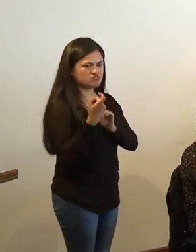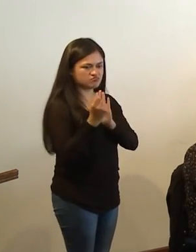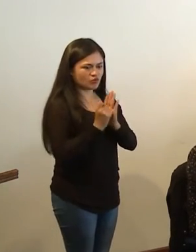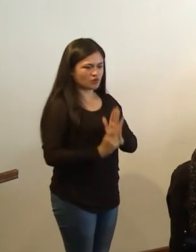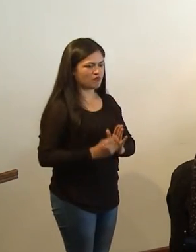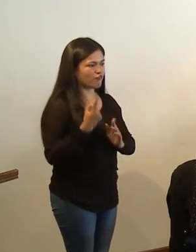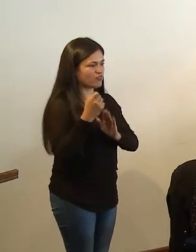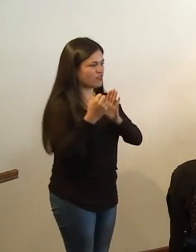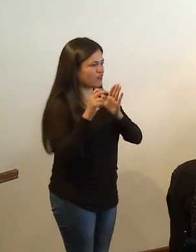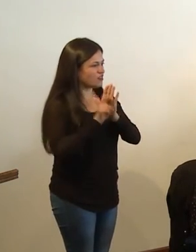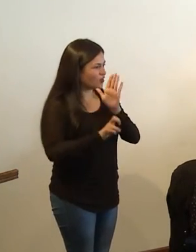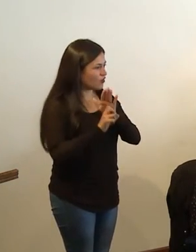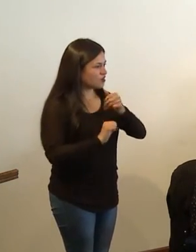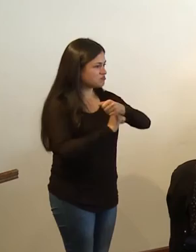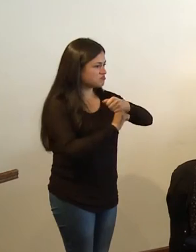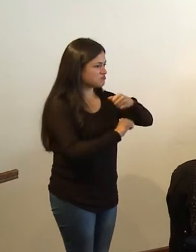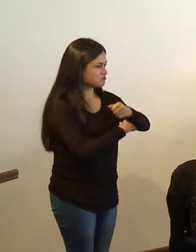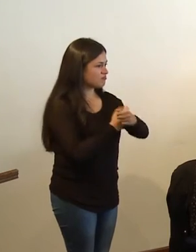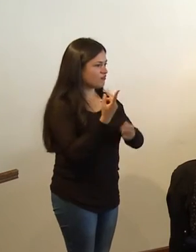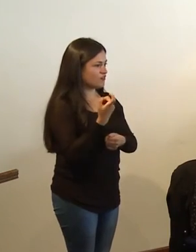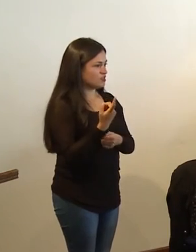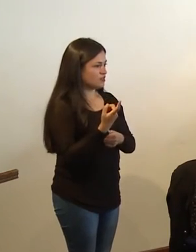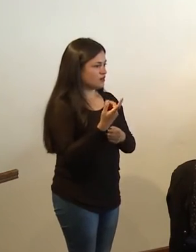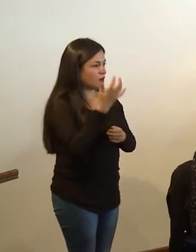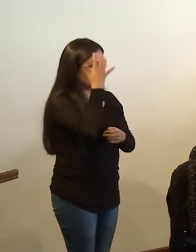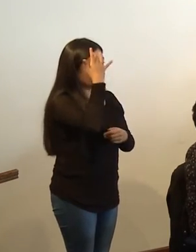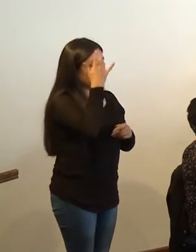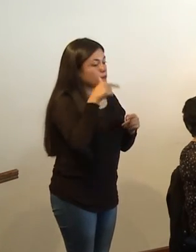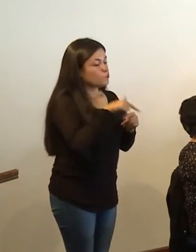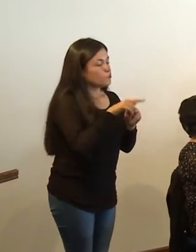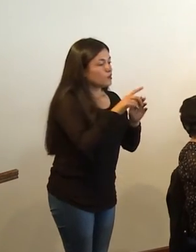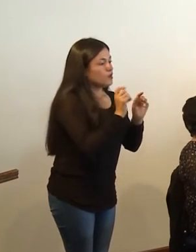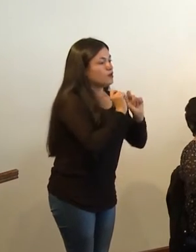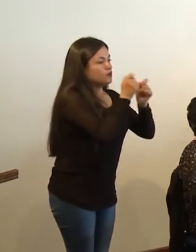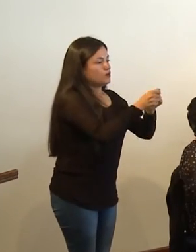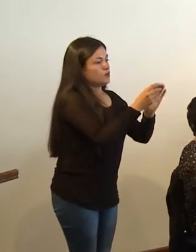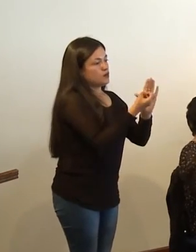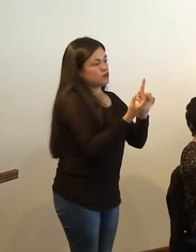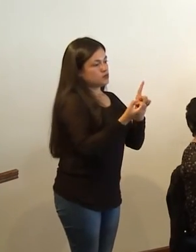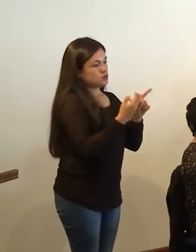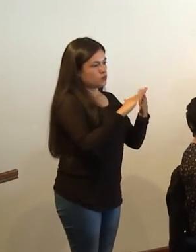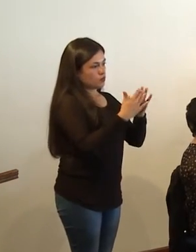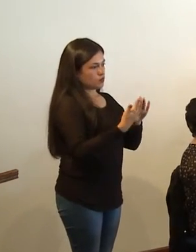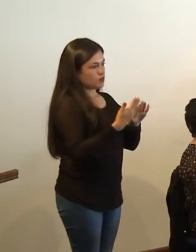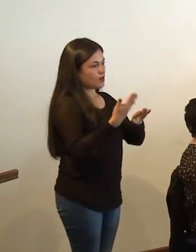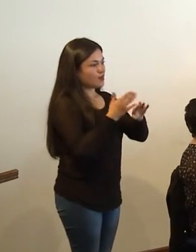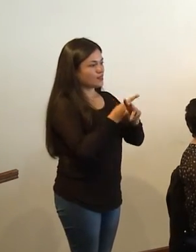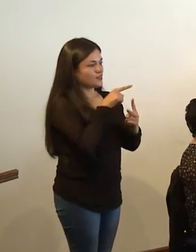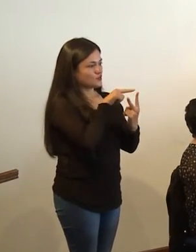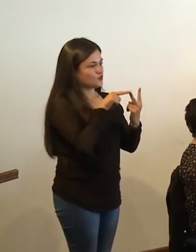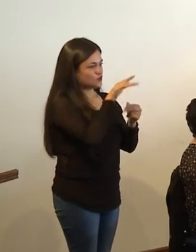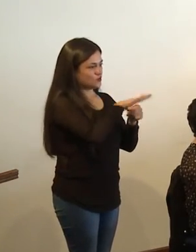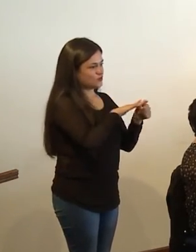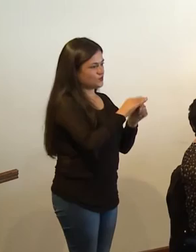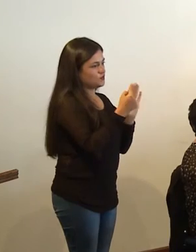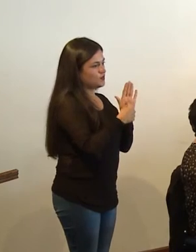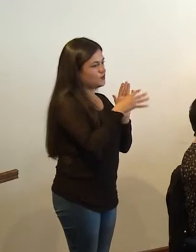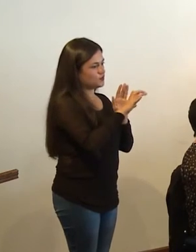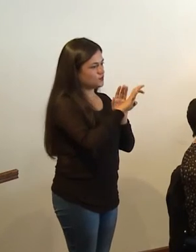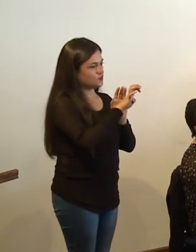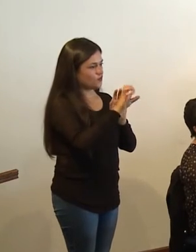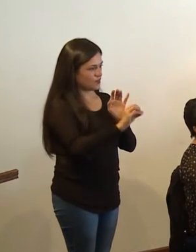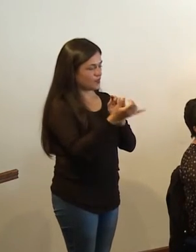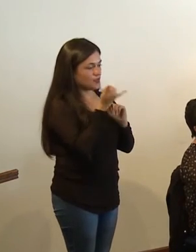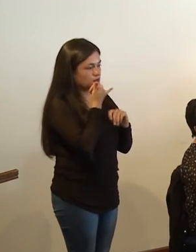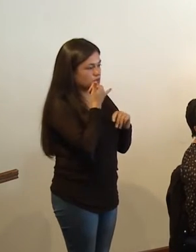un campo, un terreno educativo donde confluyen como dos cosas que estaban pasando en los años 90, y es, vamos a